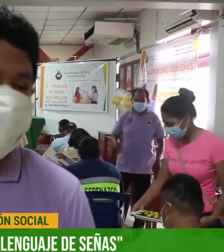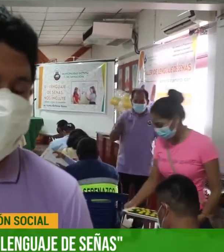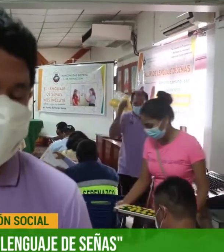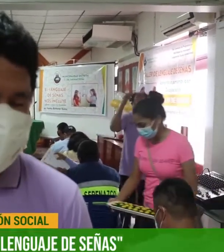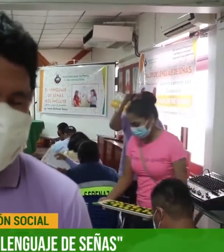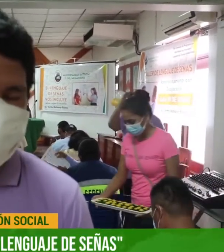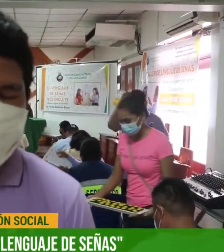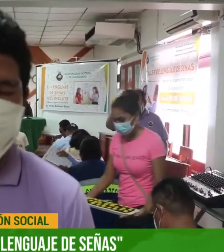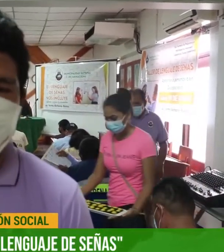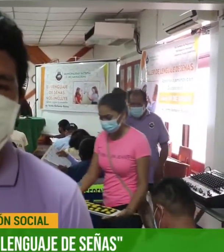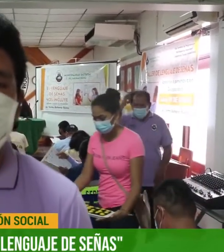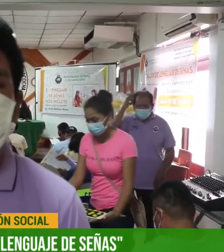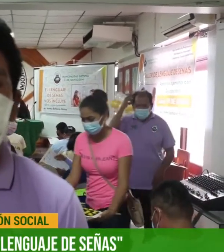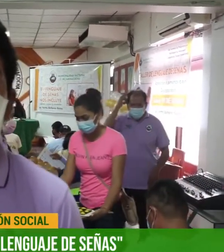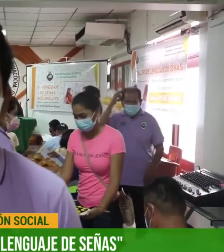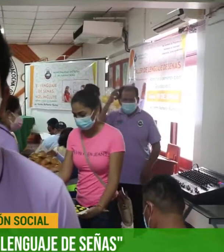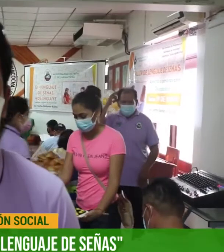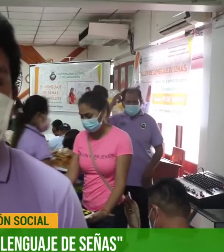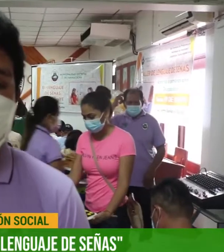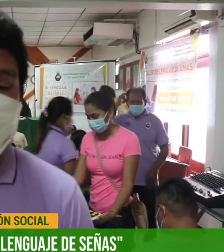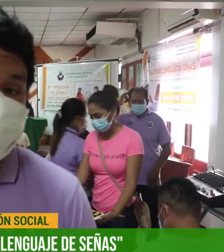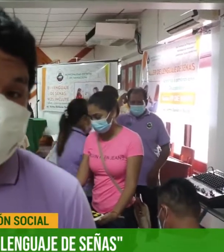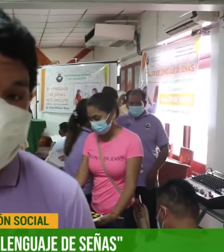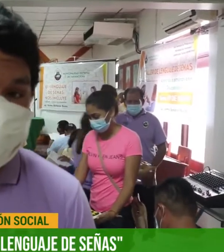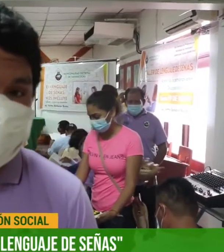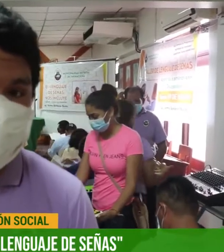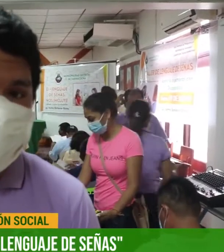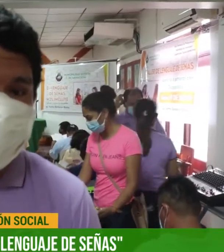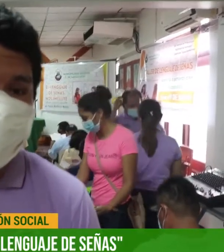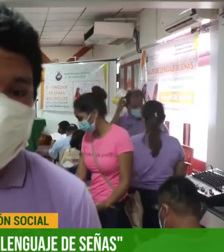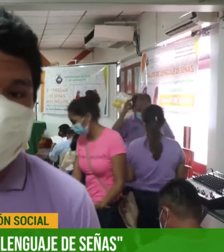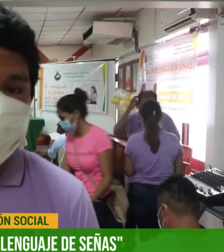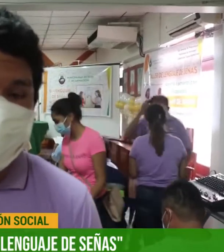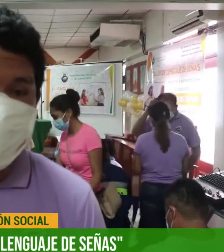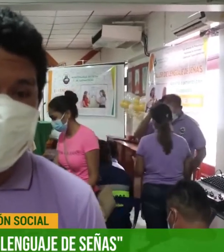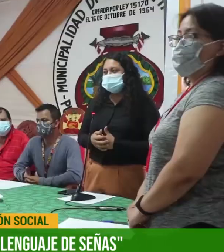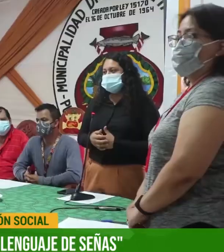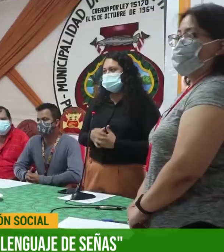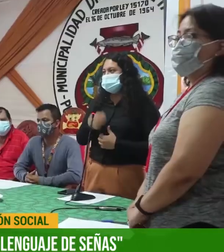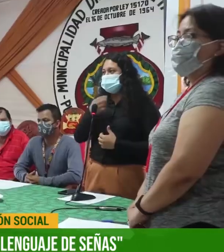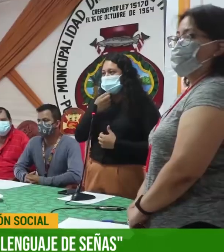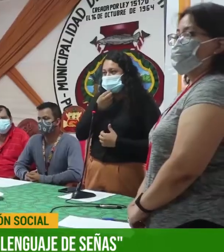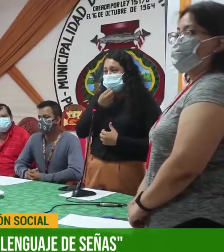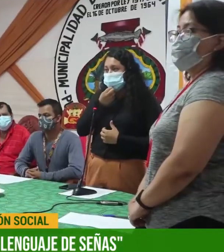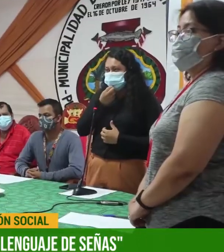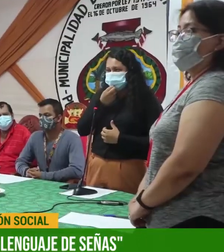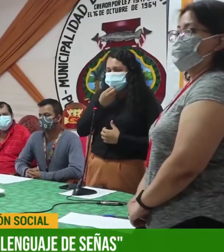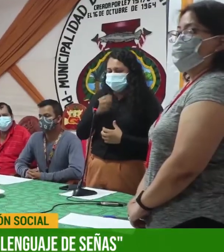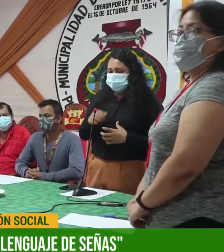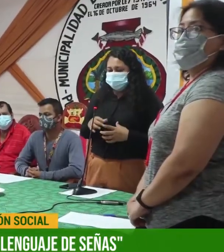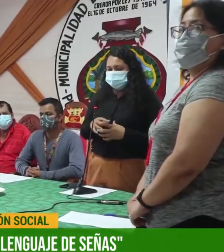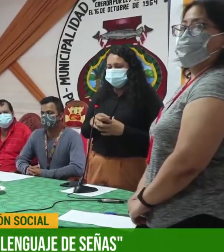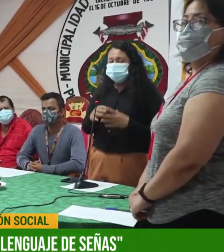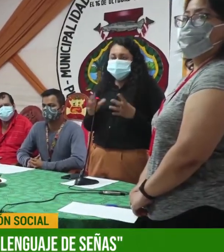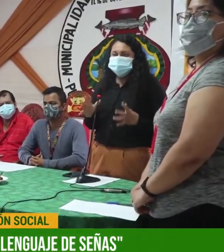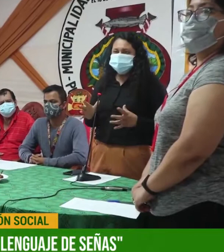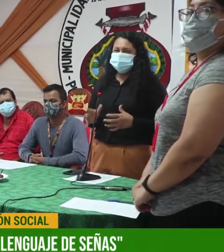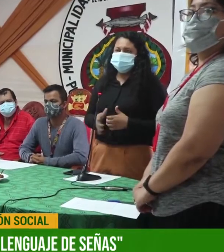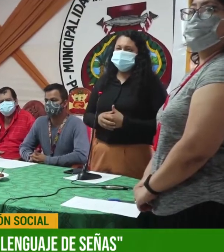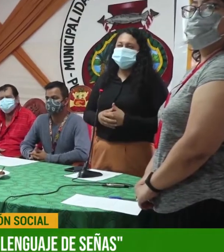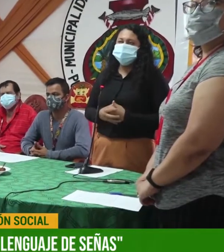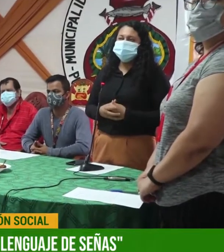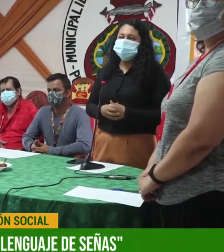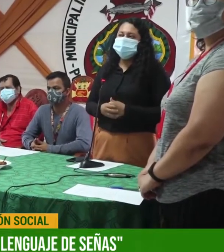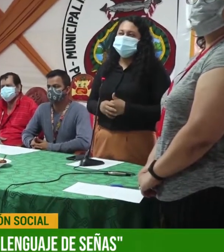lenguaje de señas. El objetivo de este taller es poder brindar a todo el personal de Serenazgo